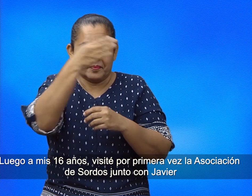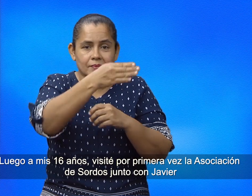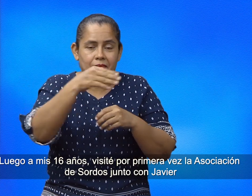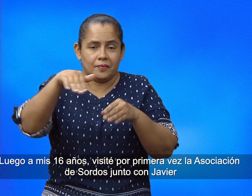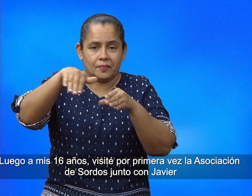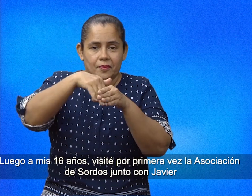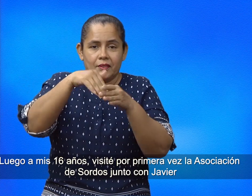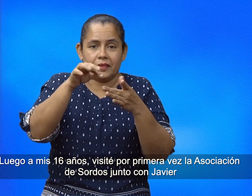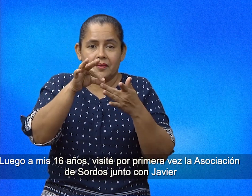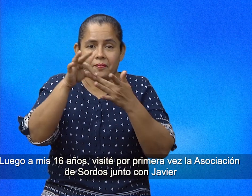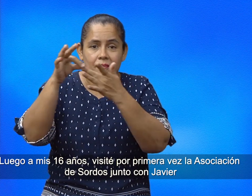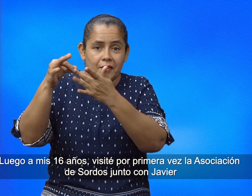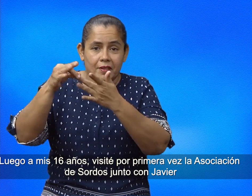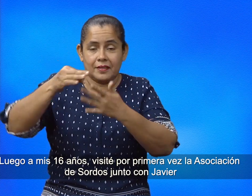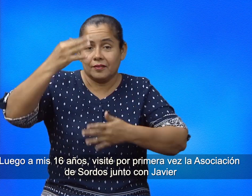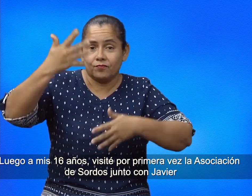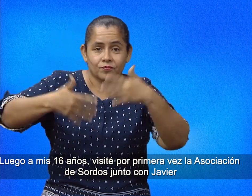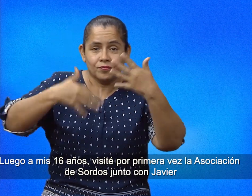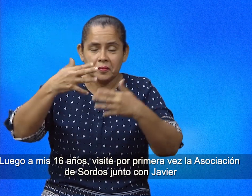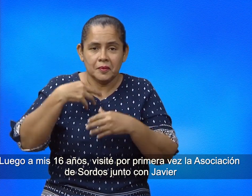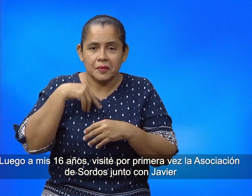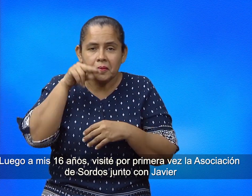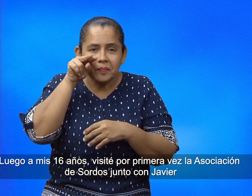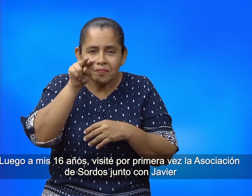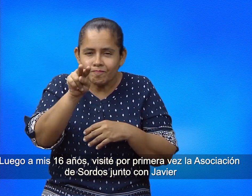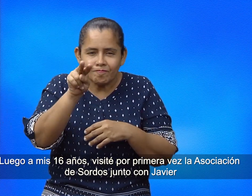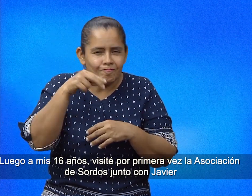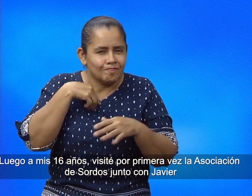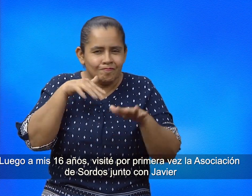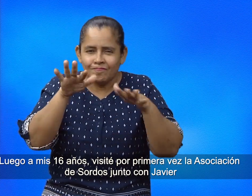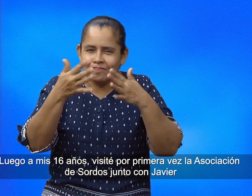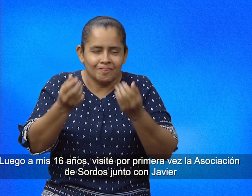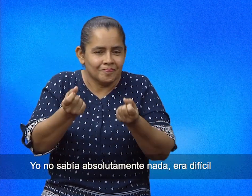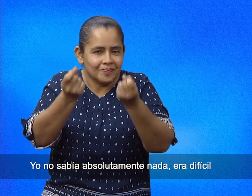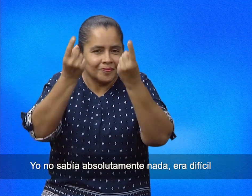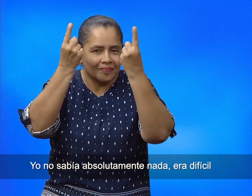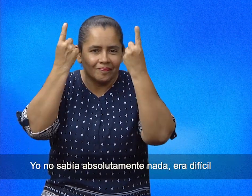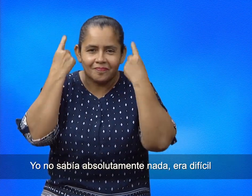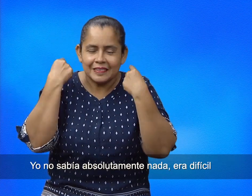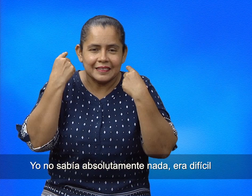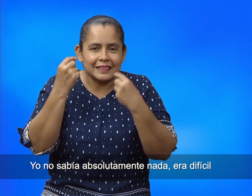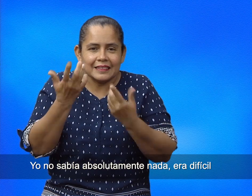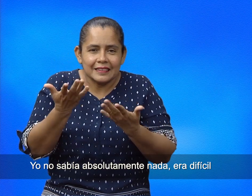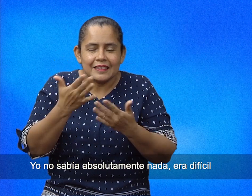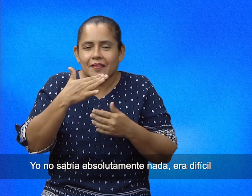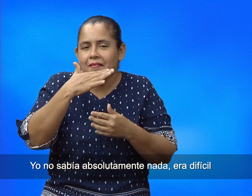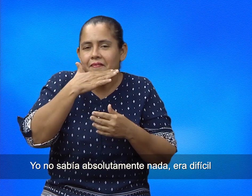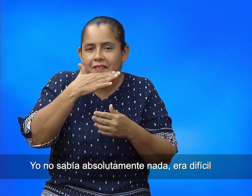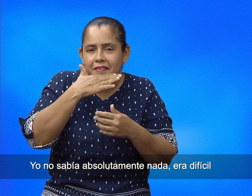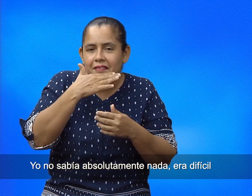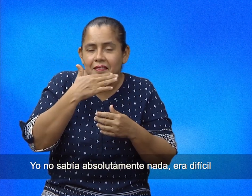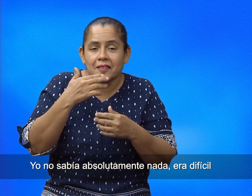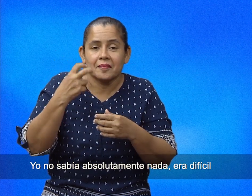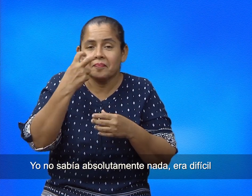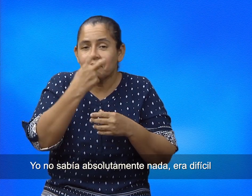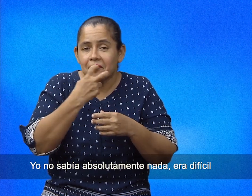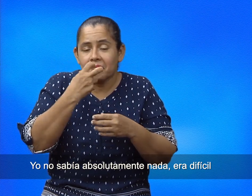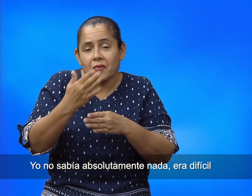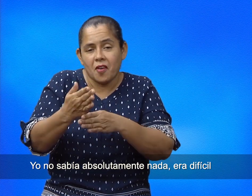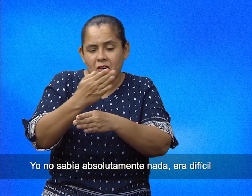visité por primera vez la Asociación de Sordos junto con Javier. Yo no sabía absolutamente nada, era